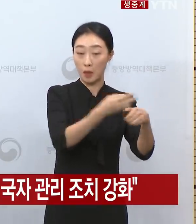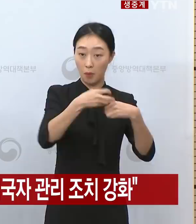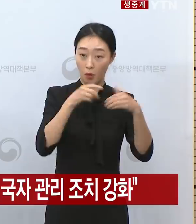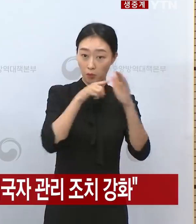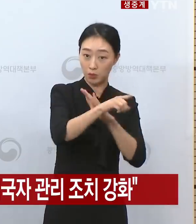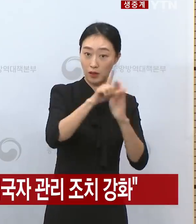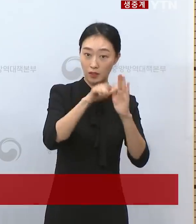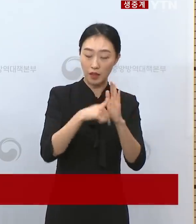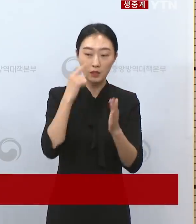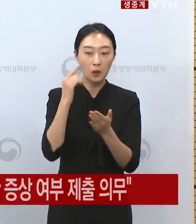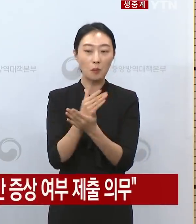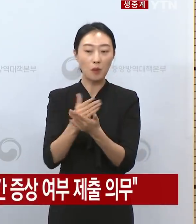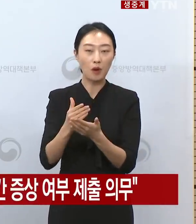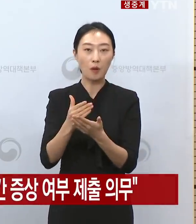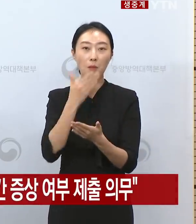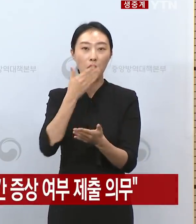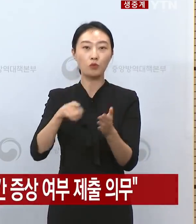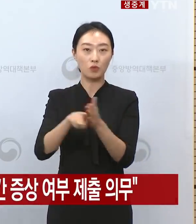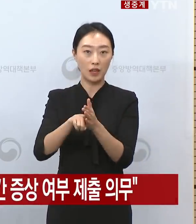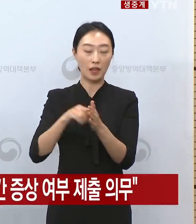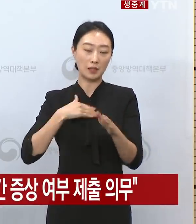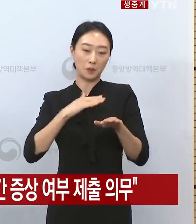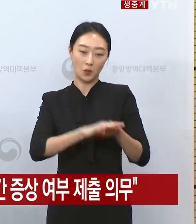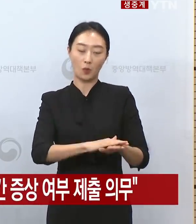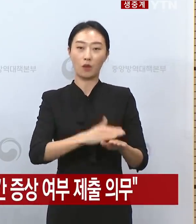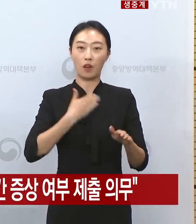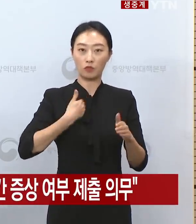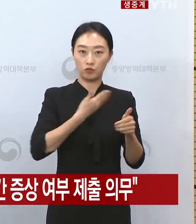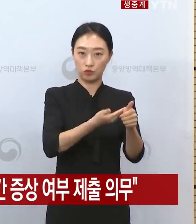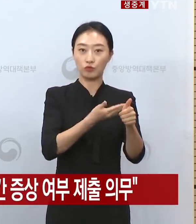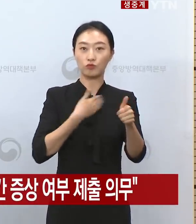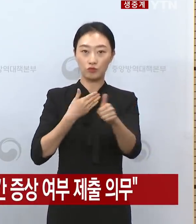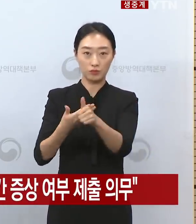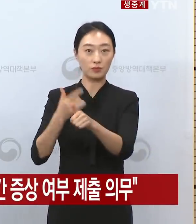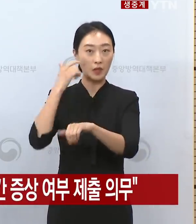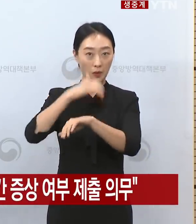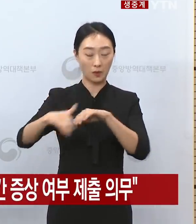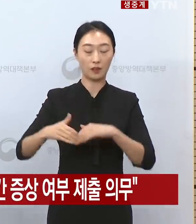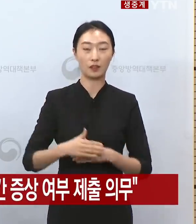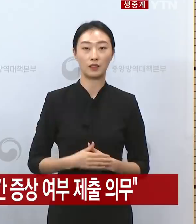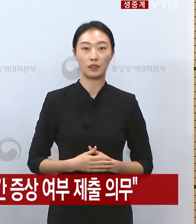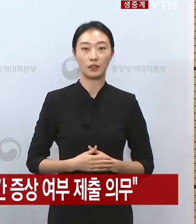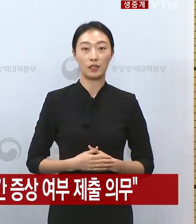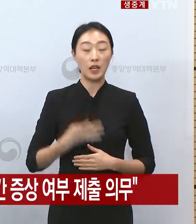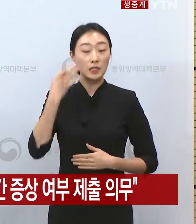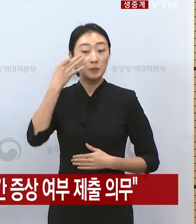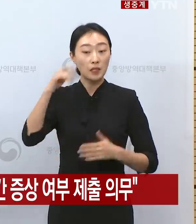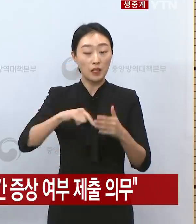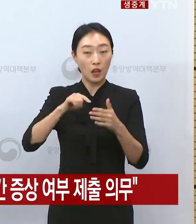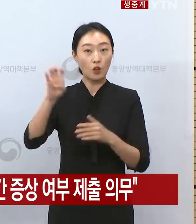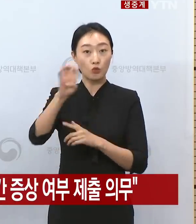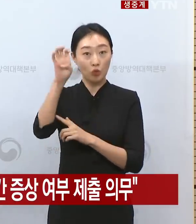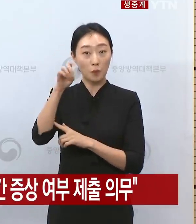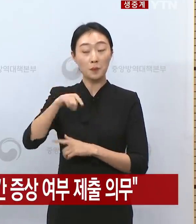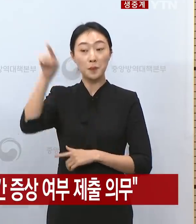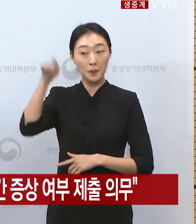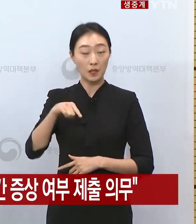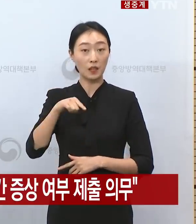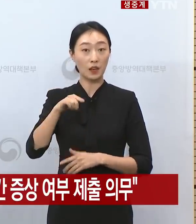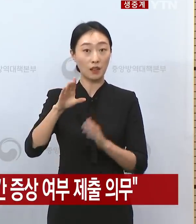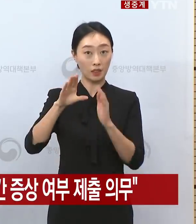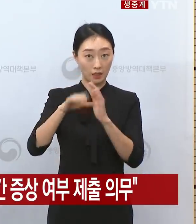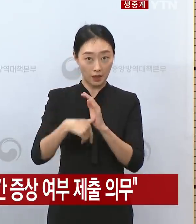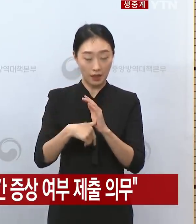시에 선별 진료가 이루어질 수 있도록 참조하도록 하고 있습니다. 특히 14일 이내에 유럽 지역을 방문하신